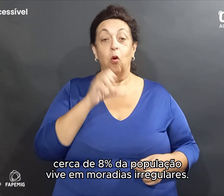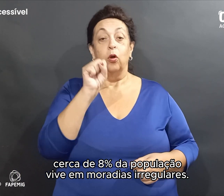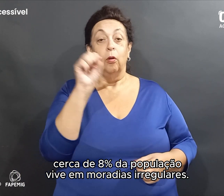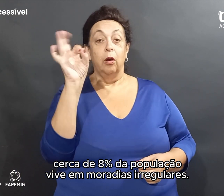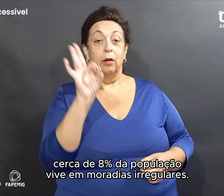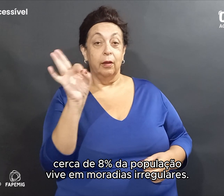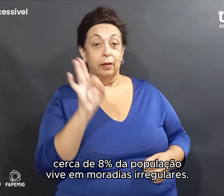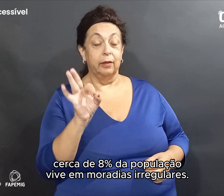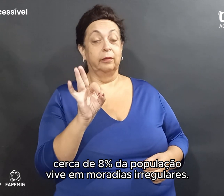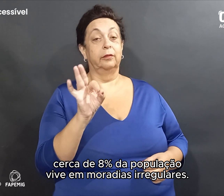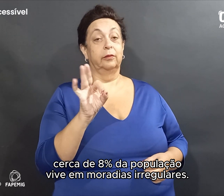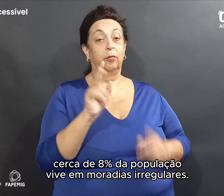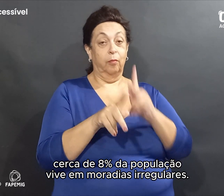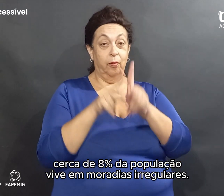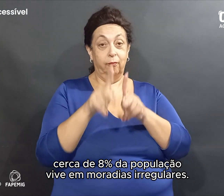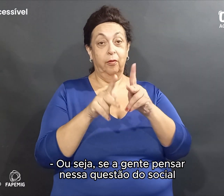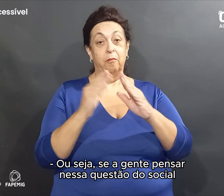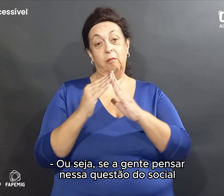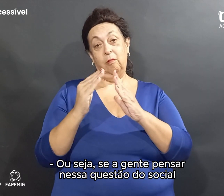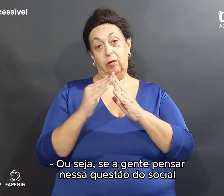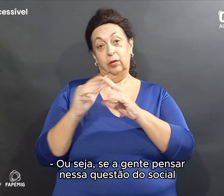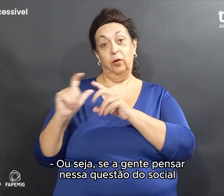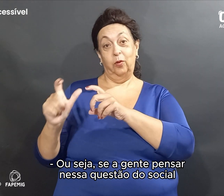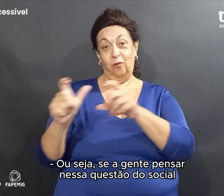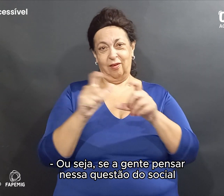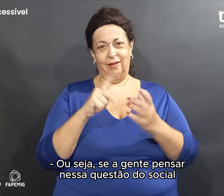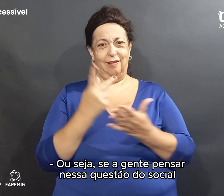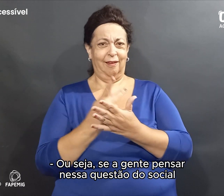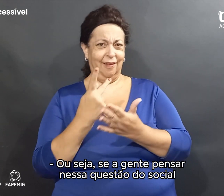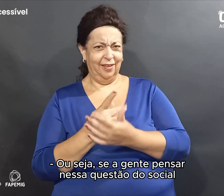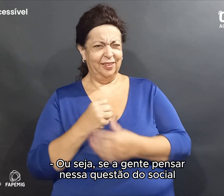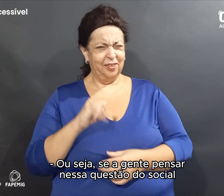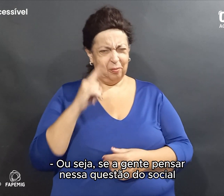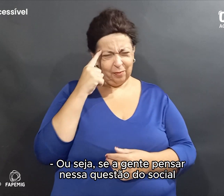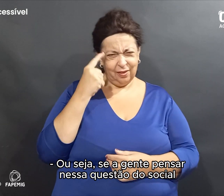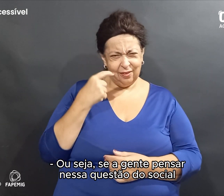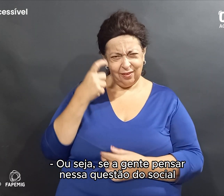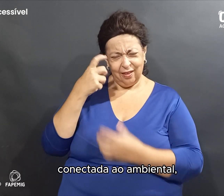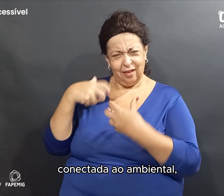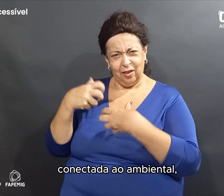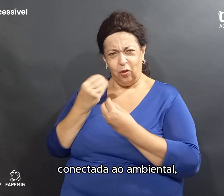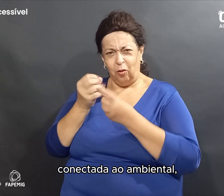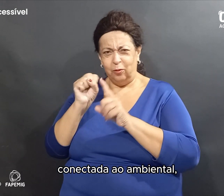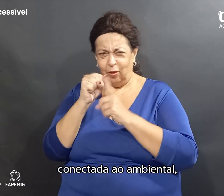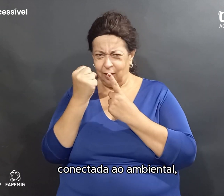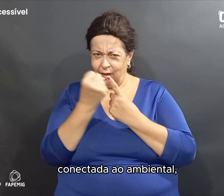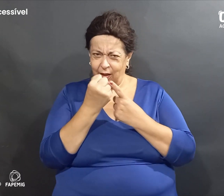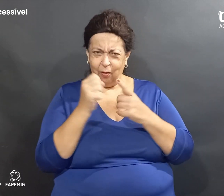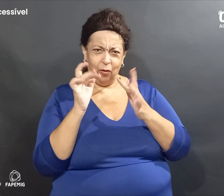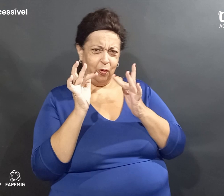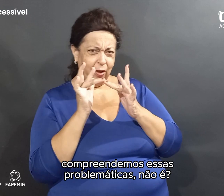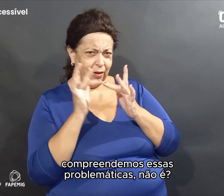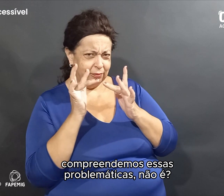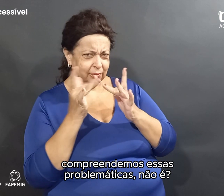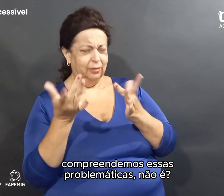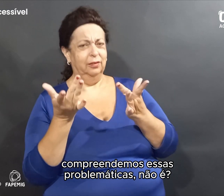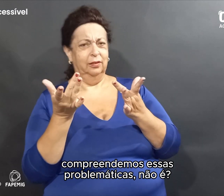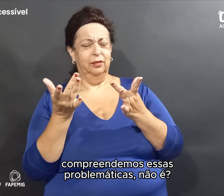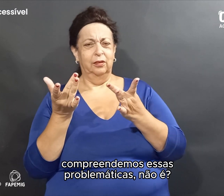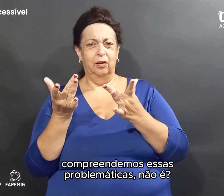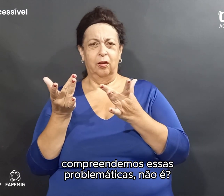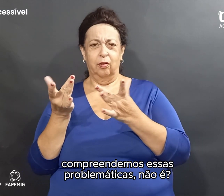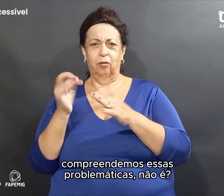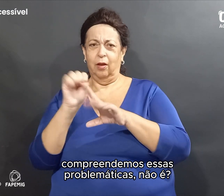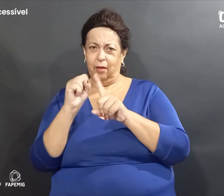população vive em moradias irregulares. Ou seja, se a gente pensar nessa questão do social conectada ao ambiental, compreendemos